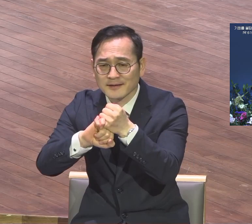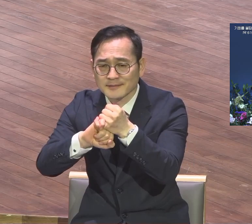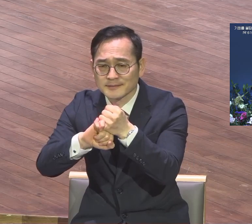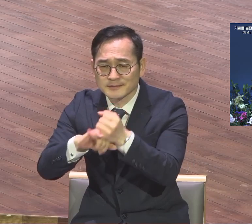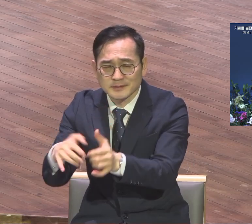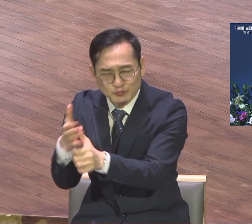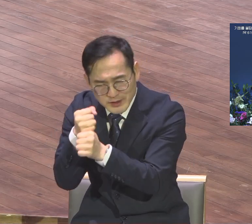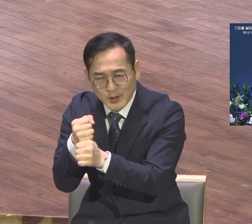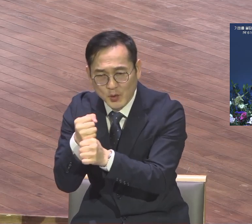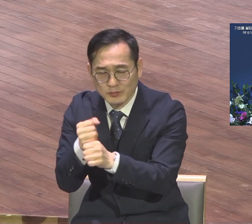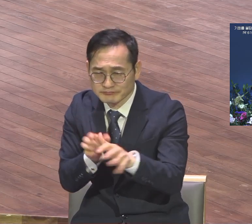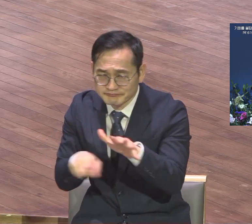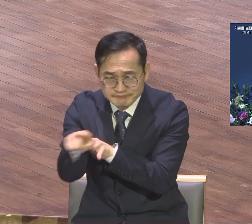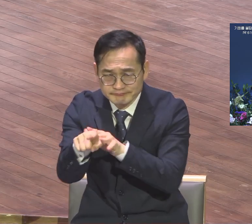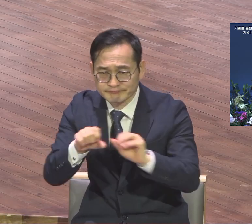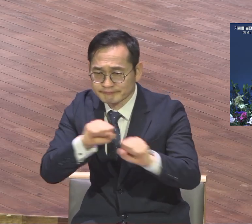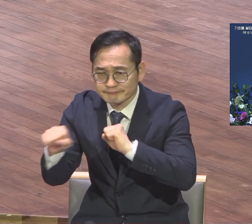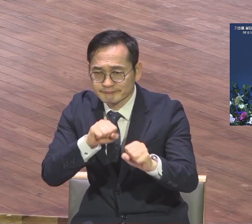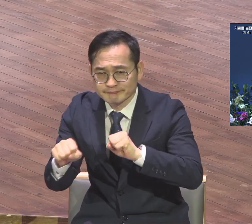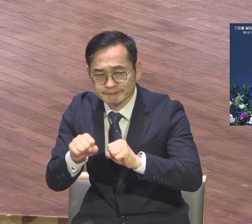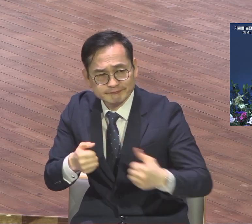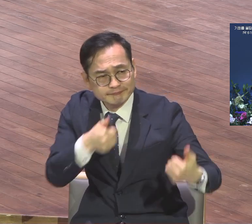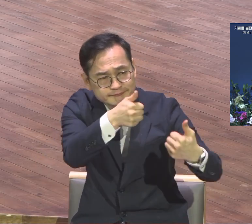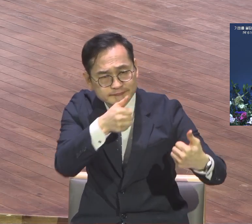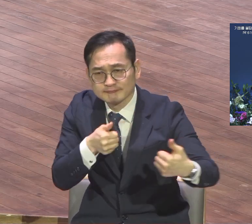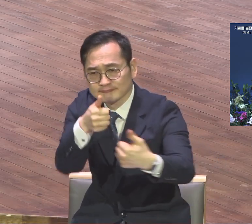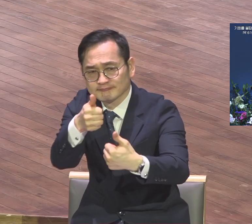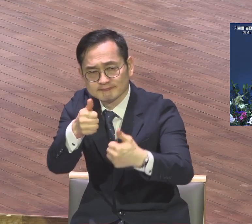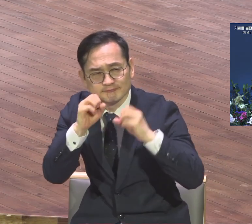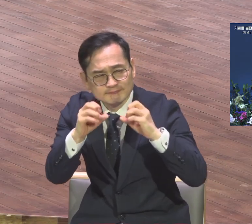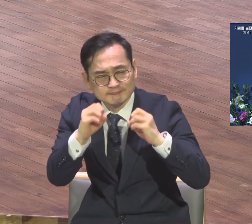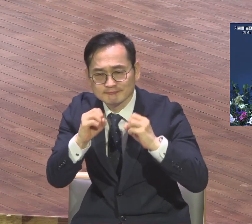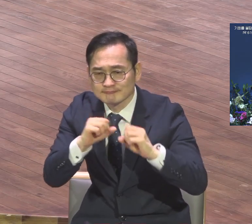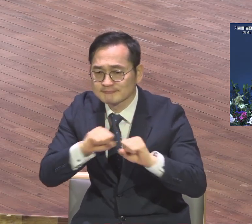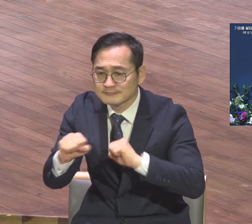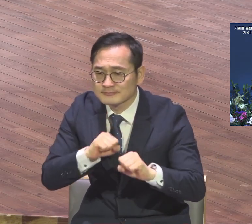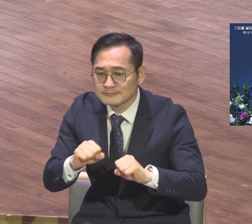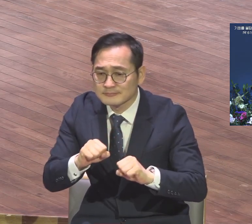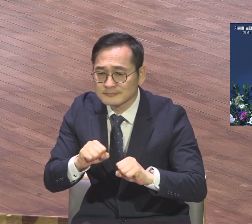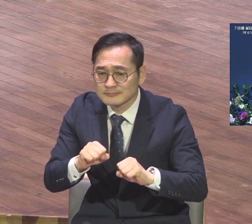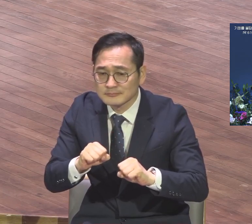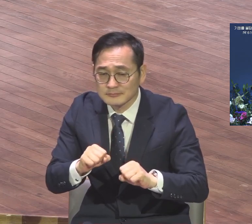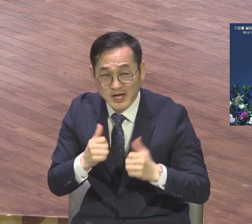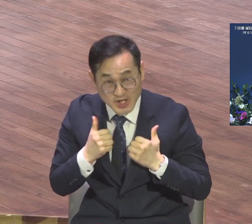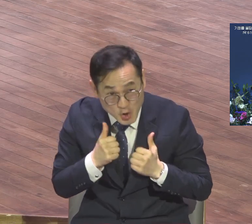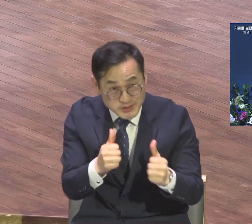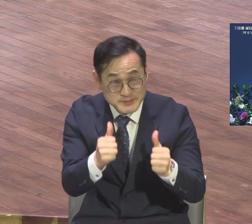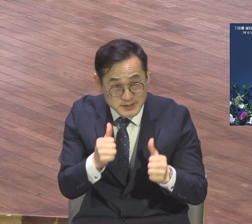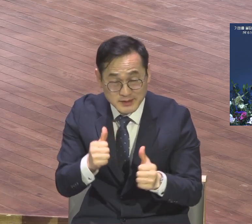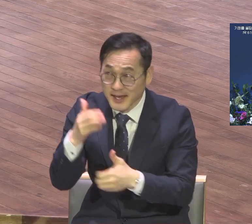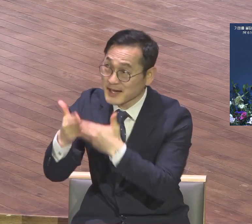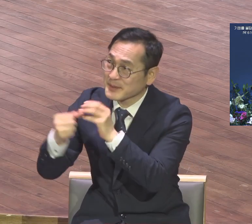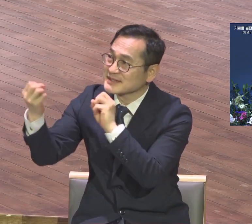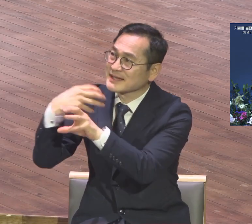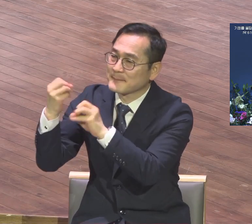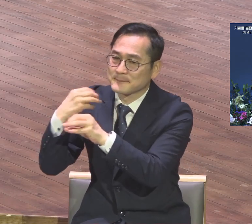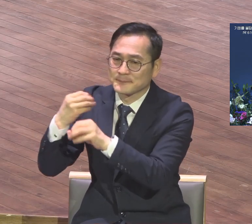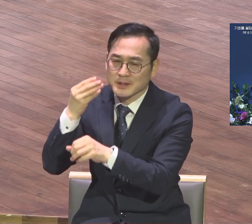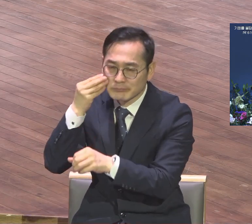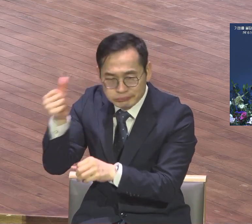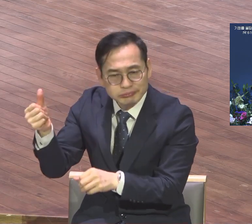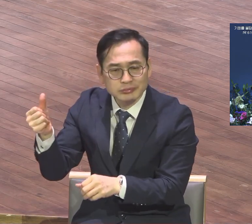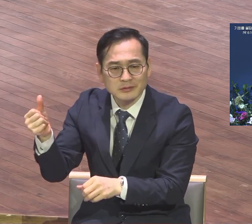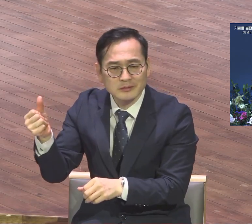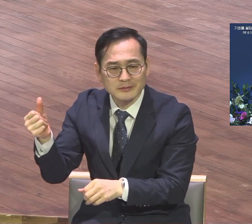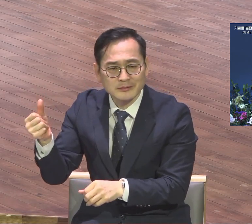것만큼, 도전하는 것만큼 응답도 체험합니다. 도전하는 것만큼, 뭐 도전 안 하면 응답도